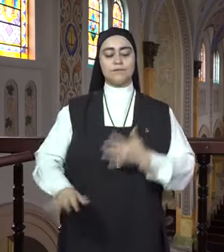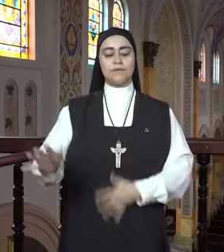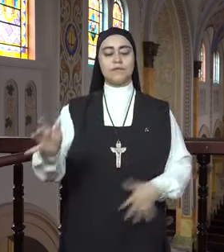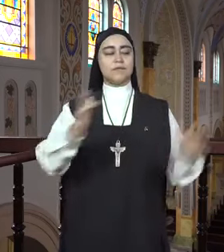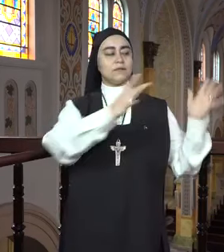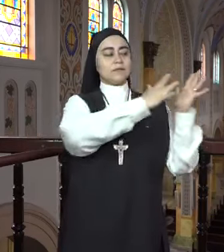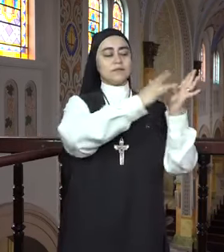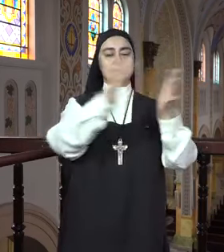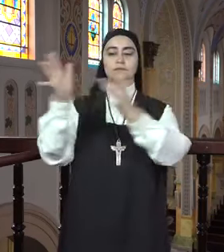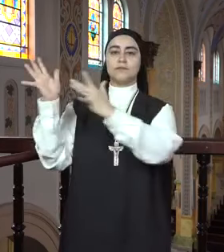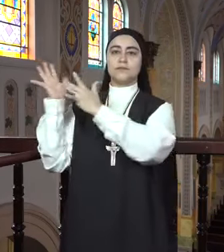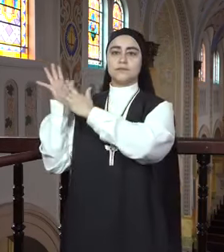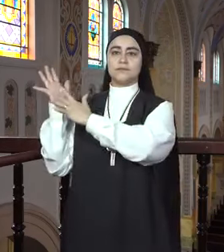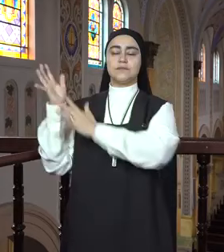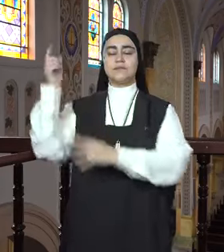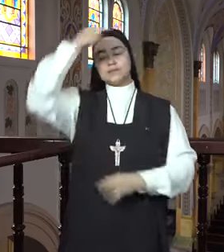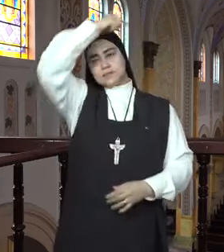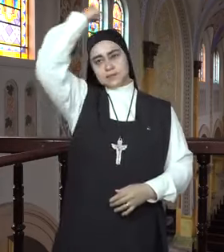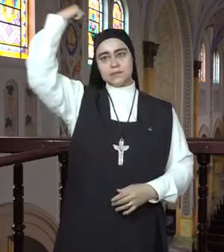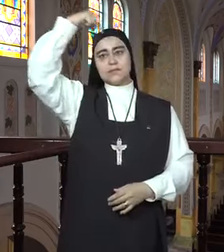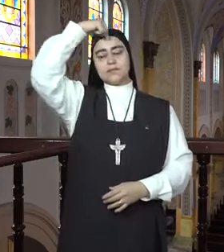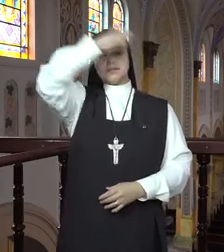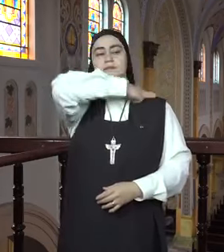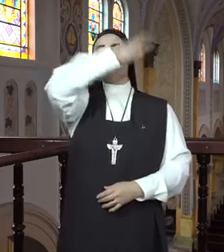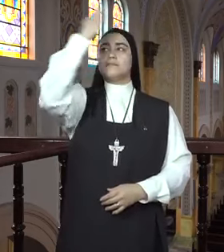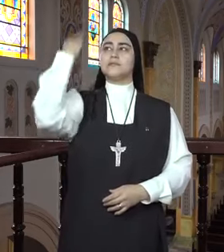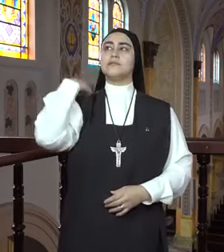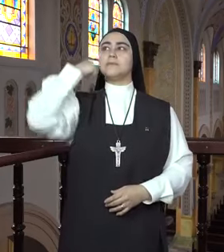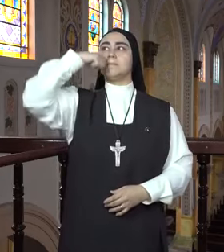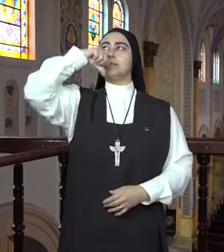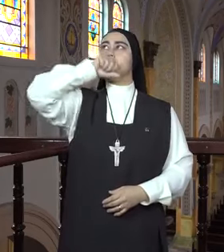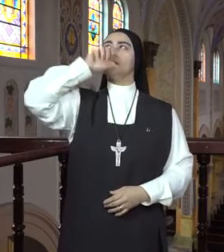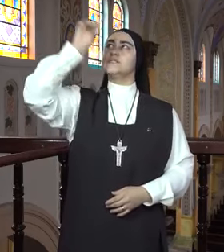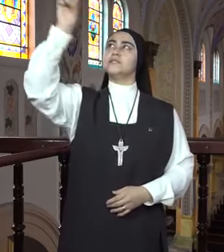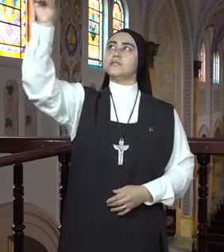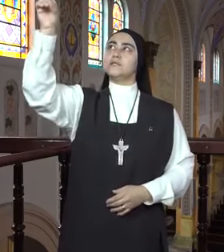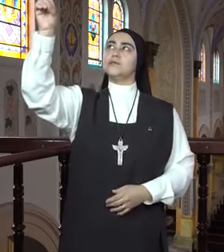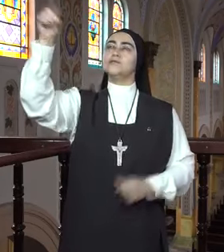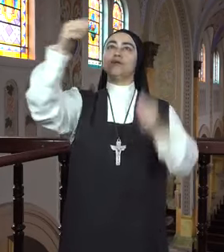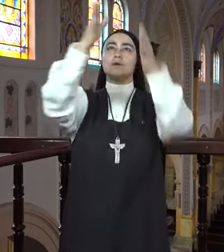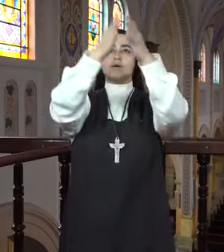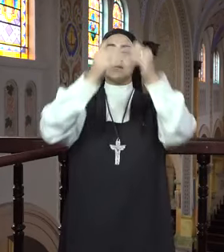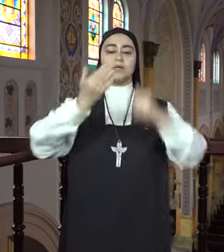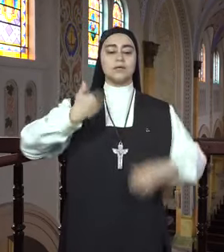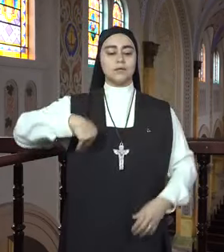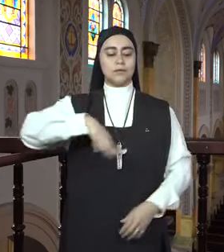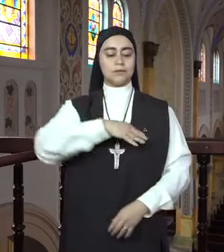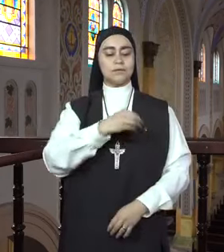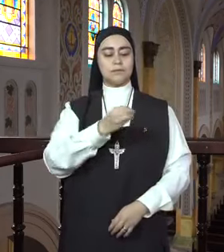do vosso ventre, Jesus. Santa Maria, Mãe de Deus, rogai por nós,